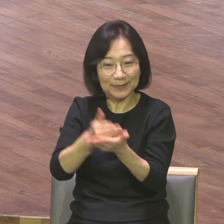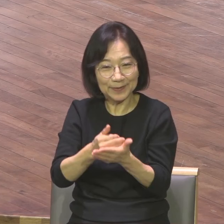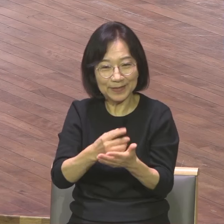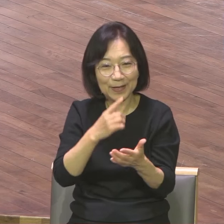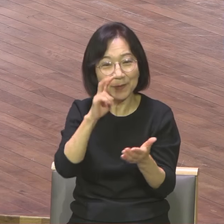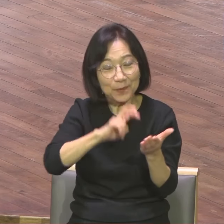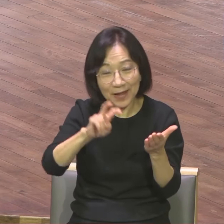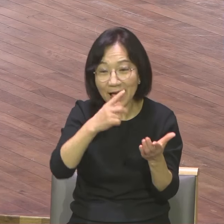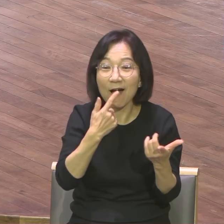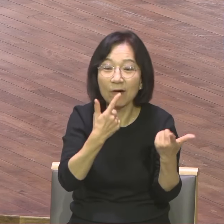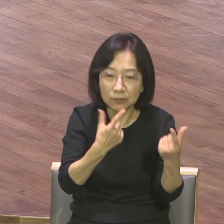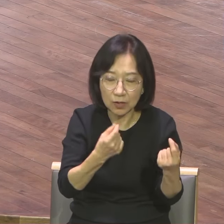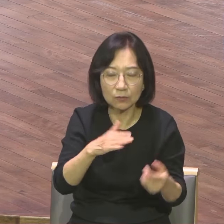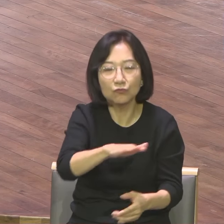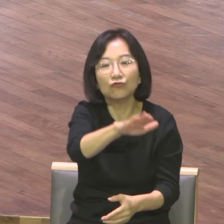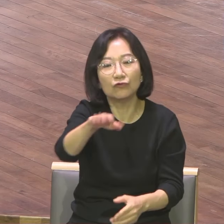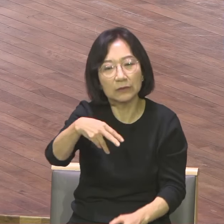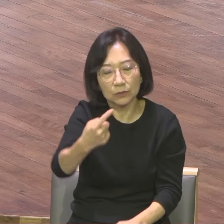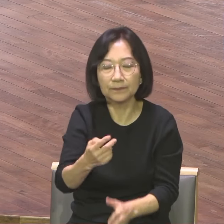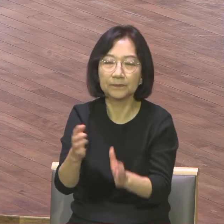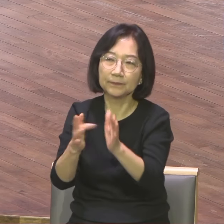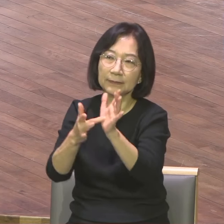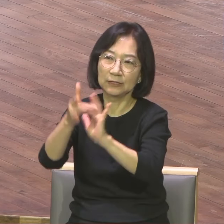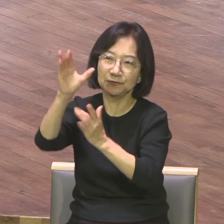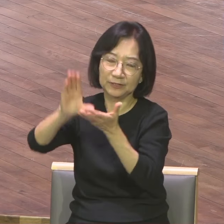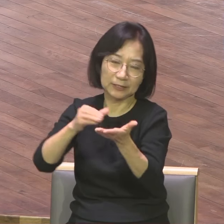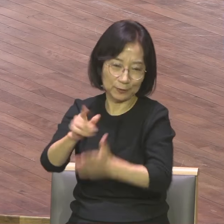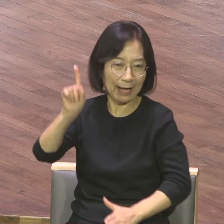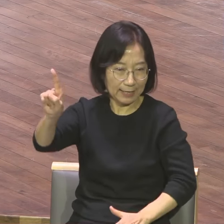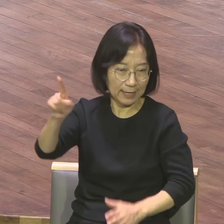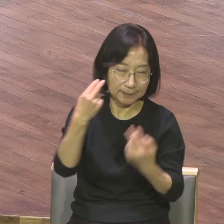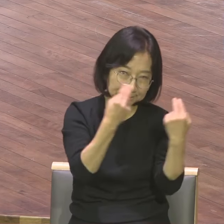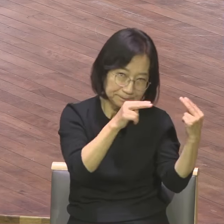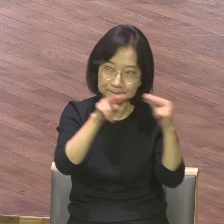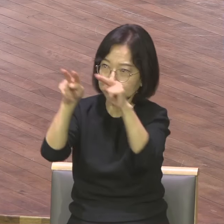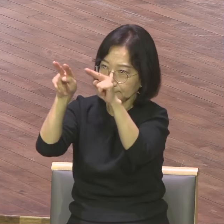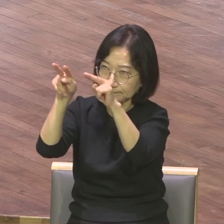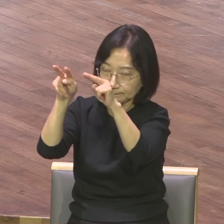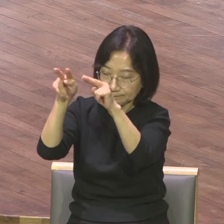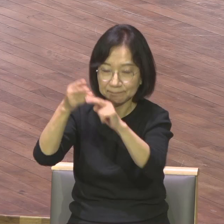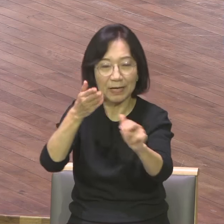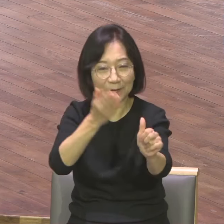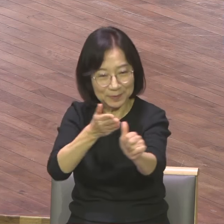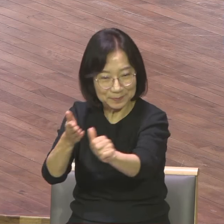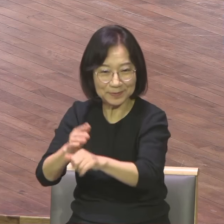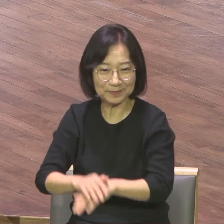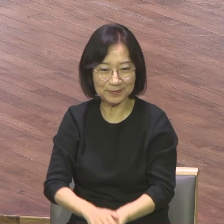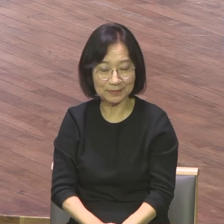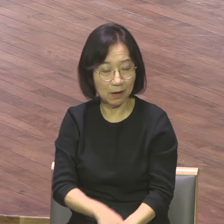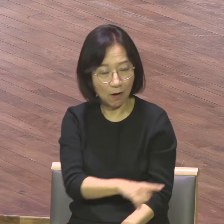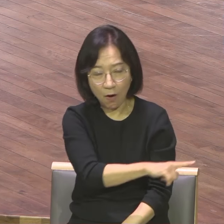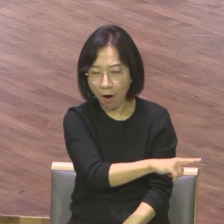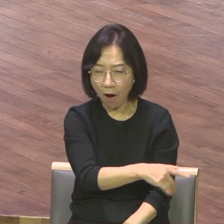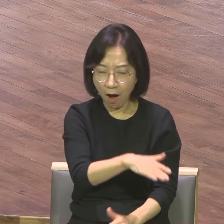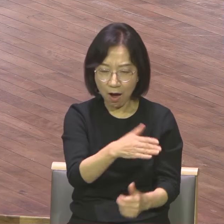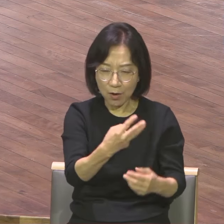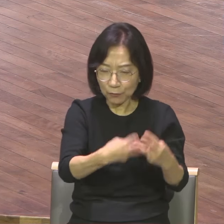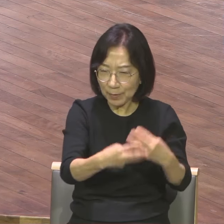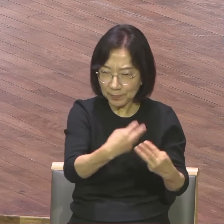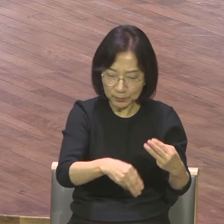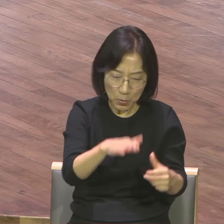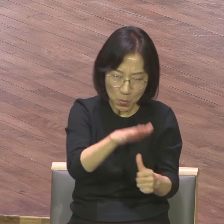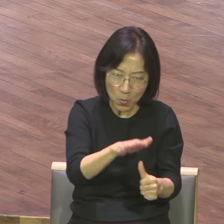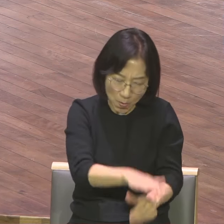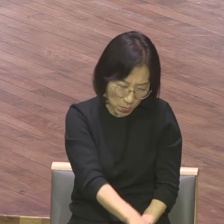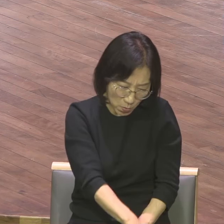이렇게 각인 뿌리 체질돼 뿌리면 이 인물들이 앞으로 어떤 인물이 되겠어요? 시대적인